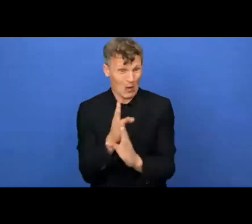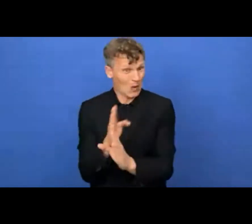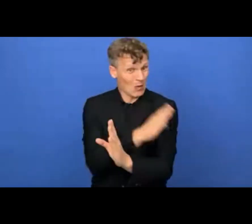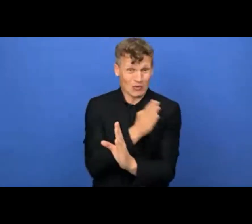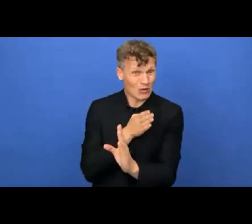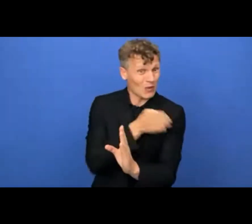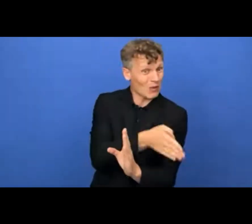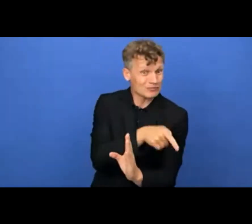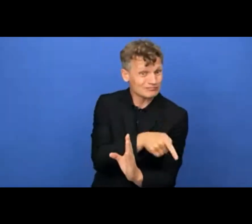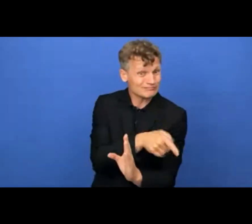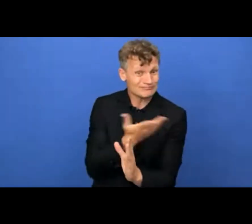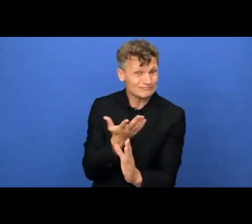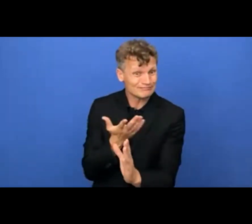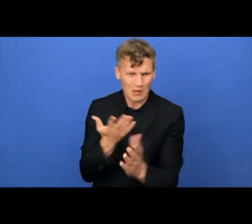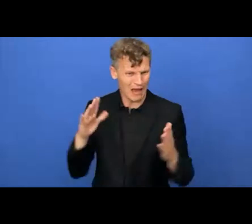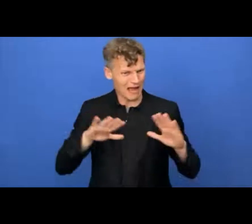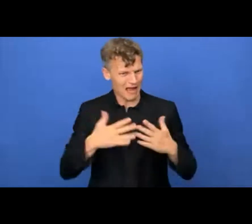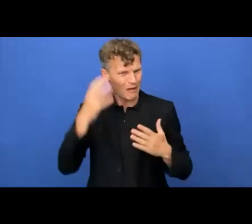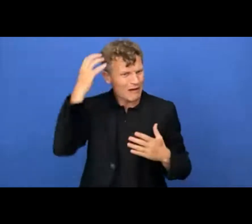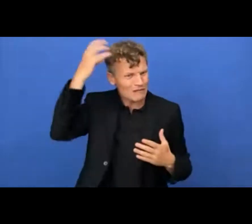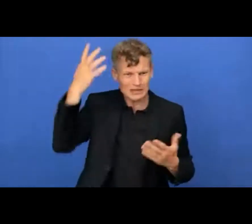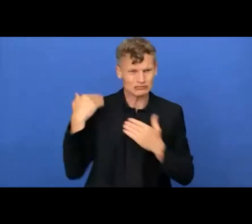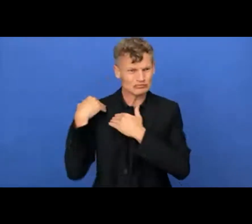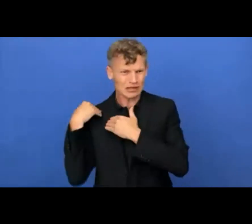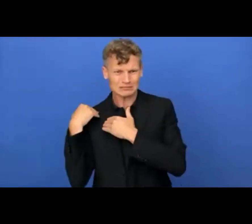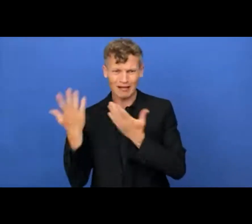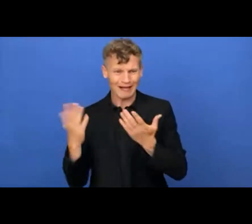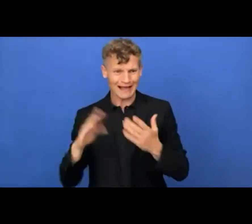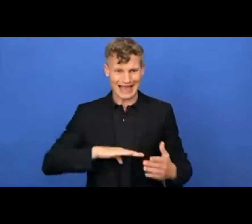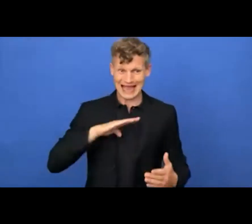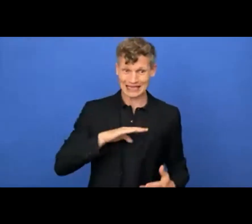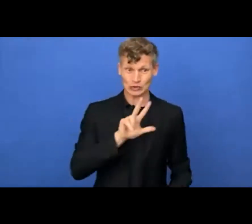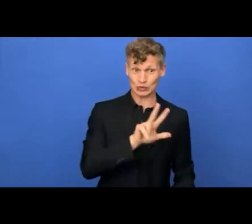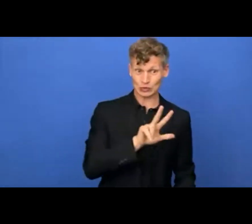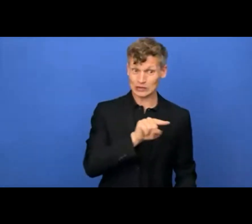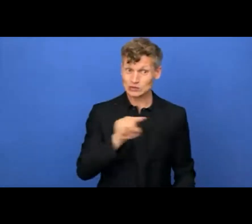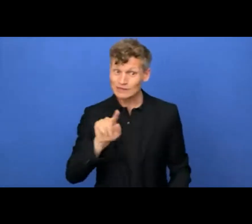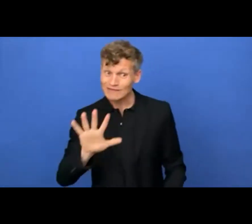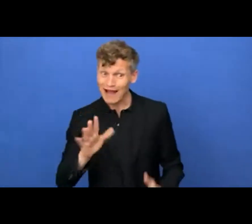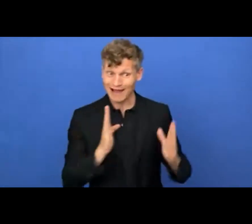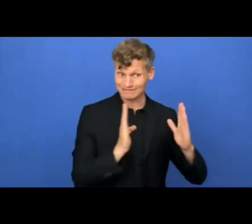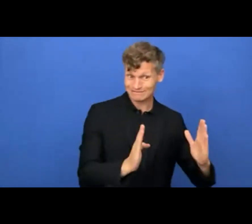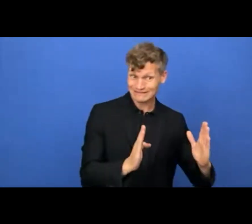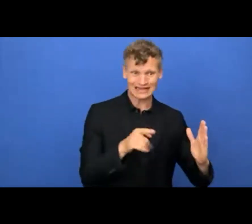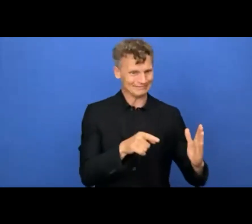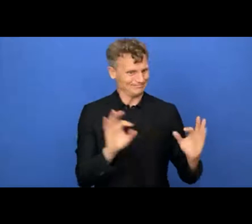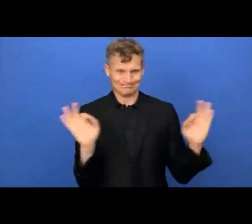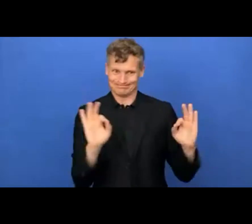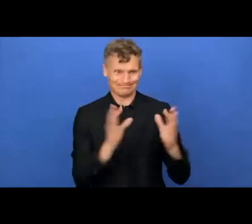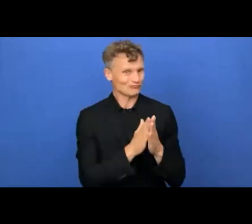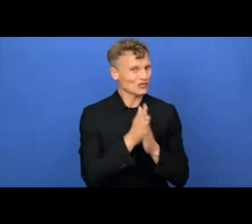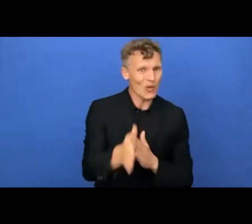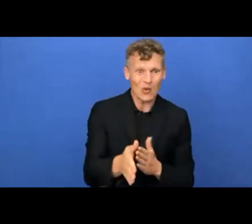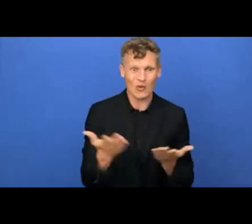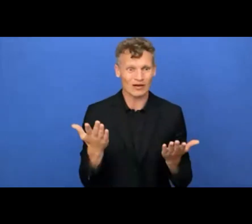Que doivent faire les gouvernements pour atteindre 50% des enfants de 3 à 5 ans qui ne sont pas en pré-primaire et notamment ceux qui ont